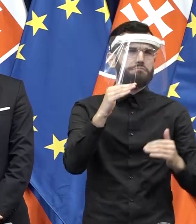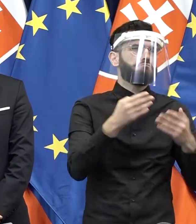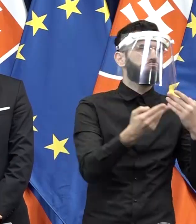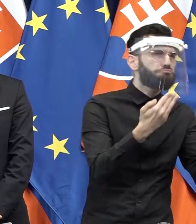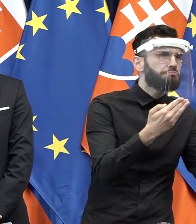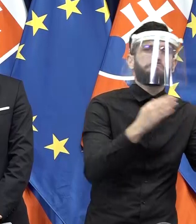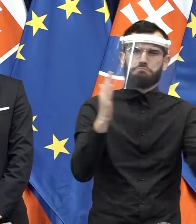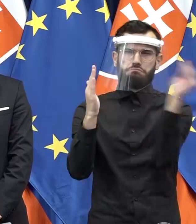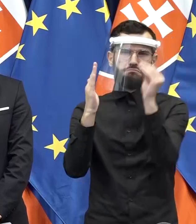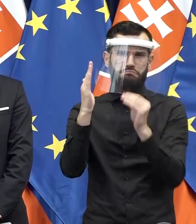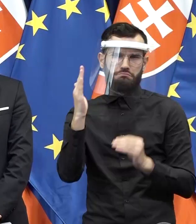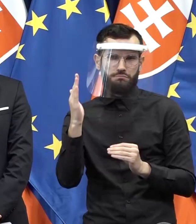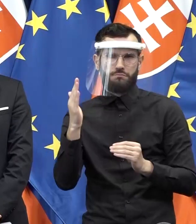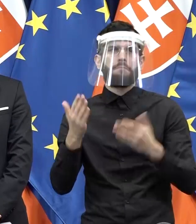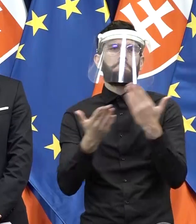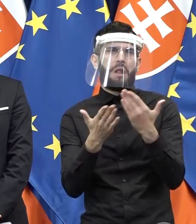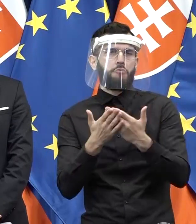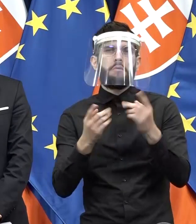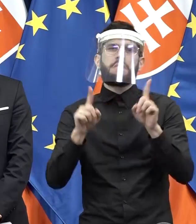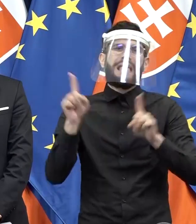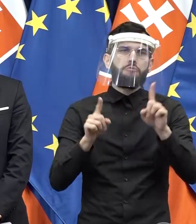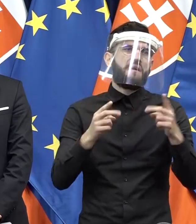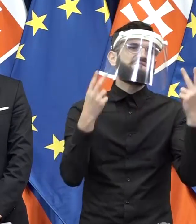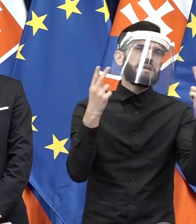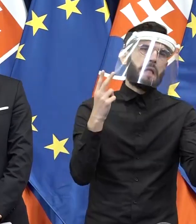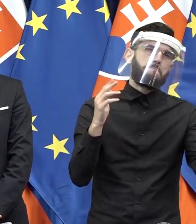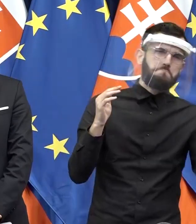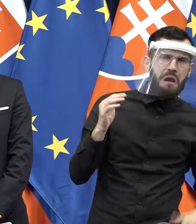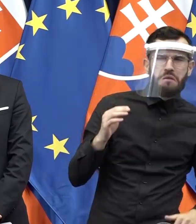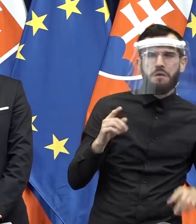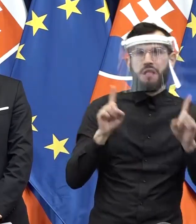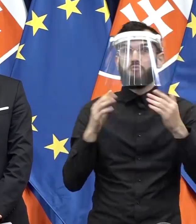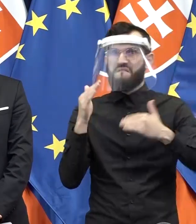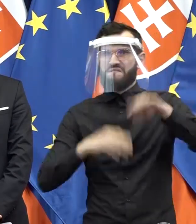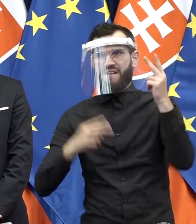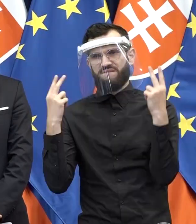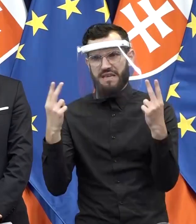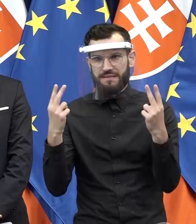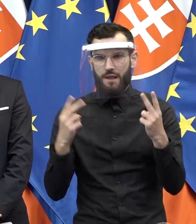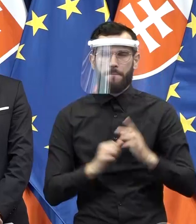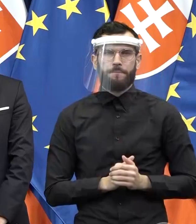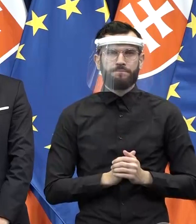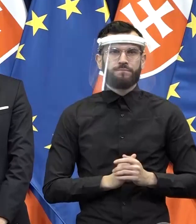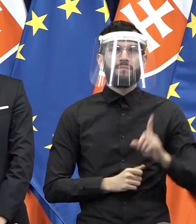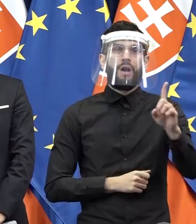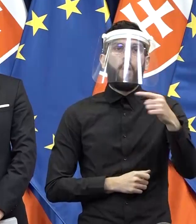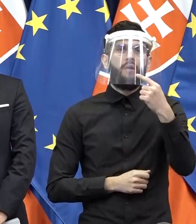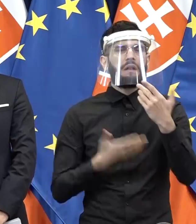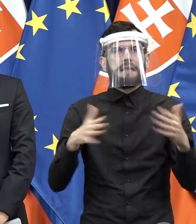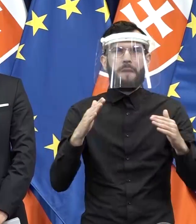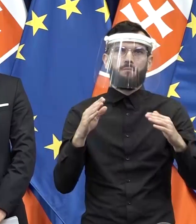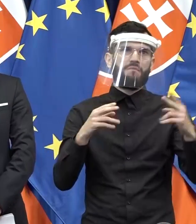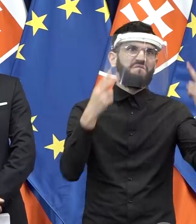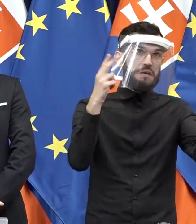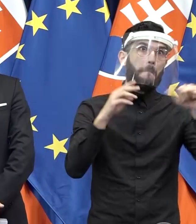ústrednom krizovom štábe. Takže niektoré sú menej významné, niektoré viac významné. Takže ale nie sú, každopádne hovorím, chronologicky